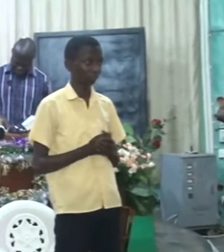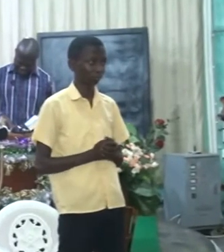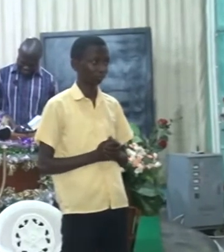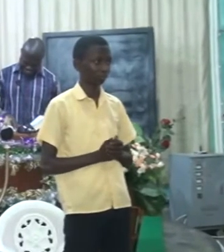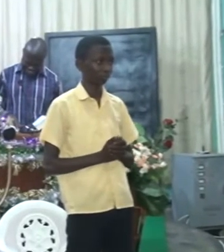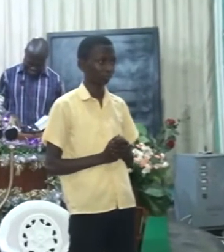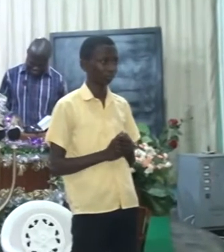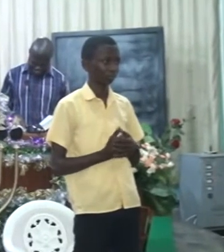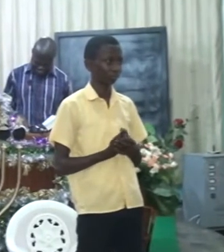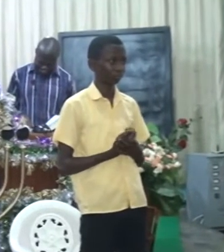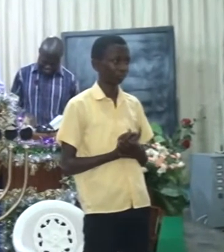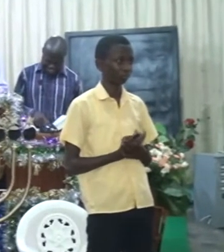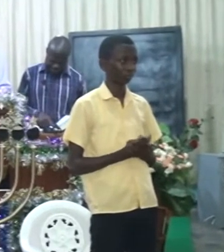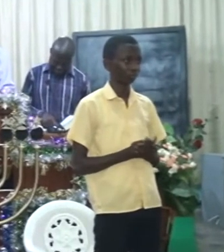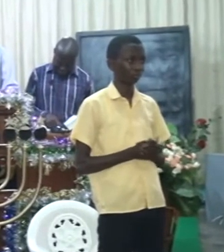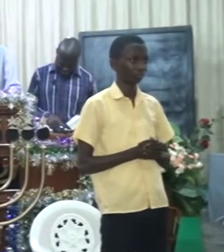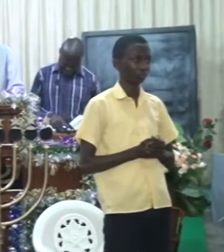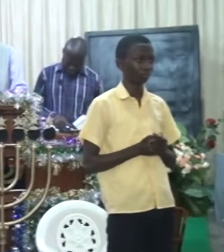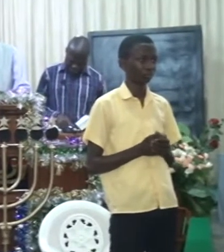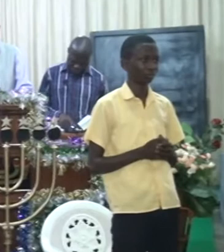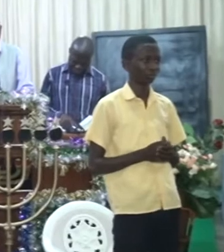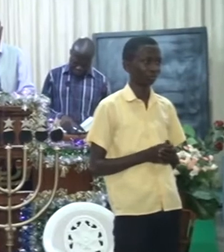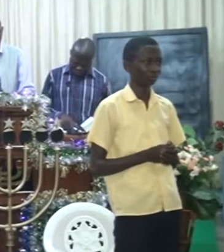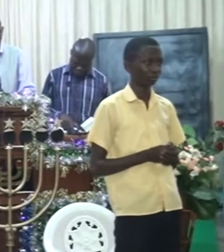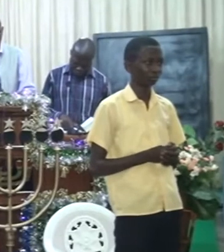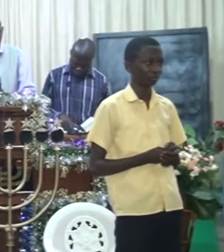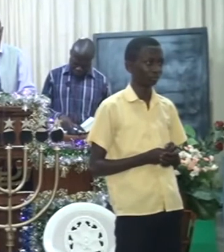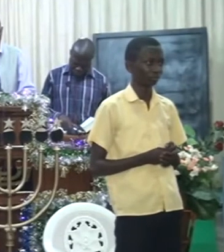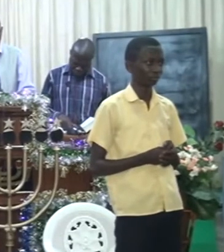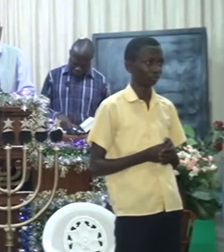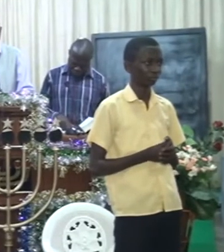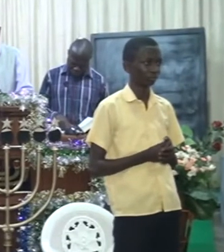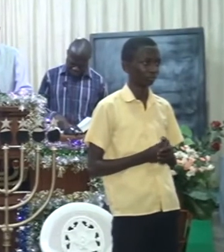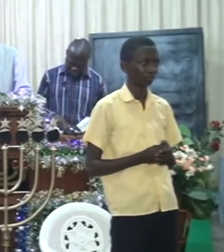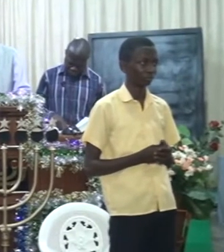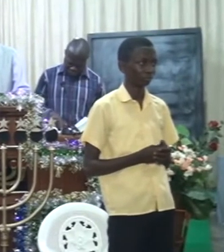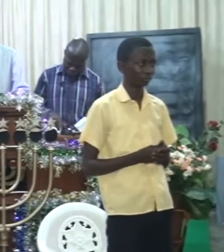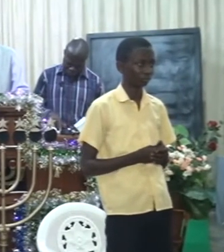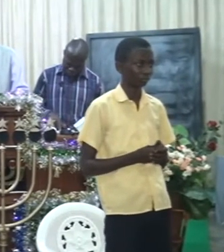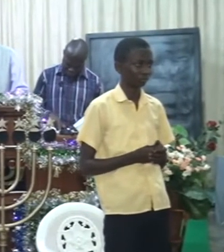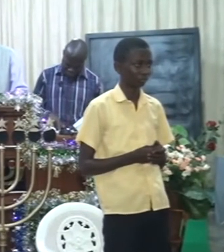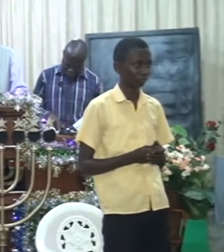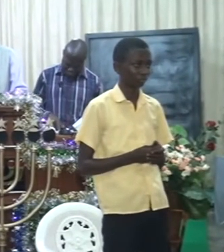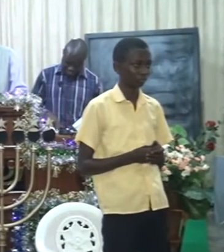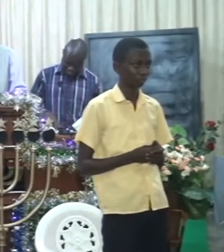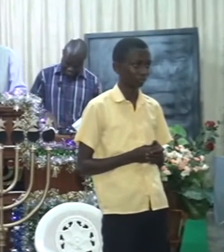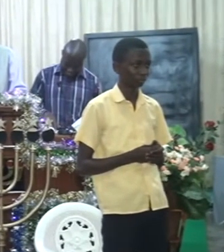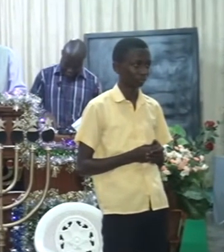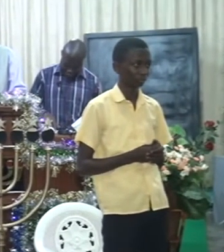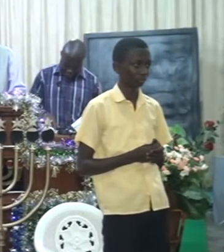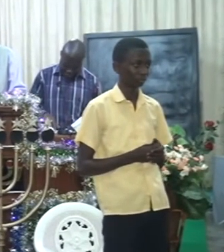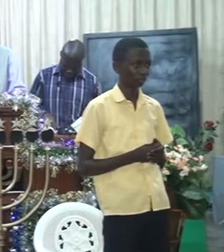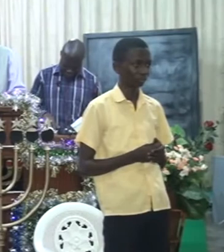zambi, si kadiri ya ile zawadi. Kwa maana hukumu ilikuja kwa njia ya mtu mmoja